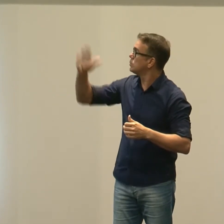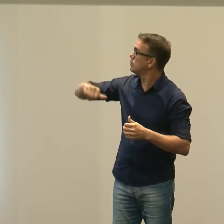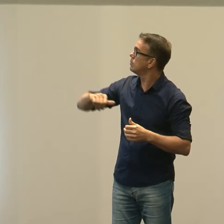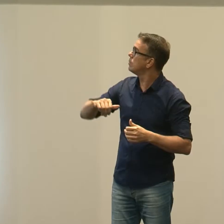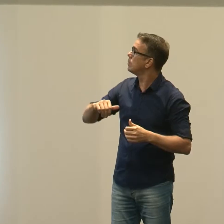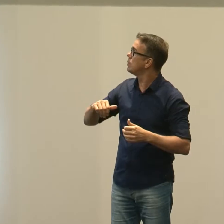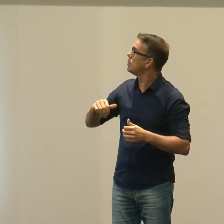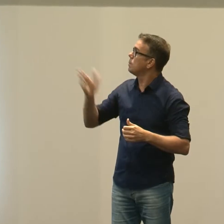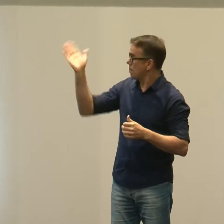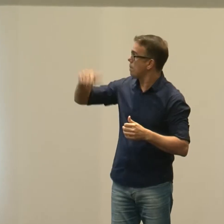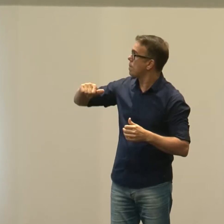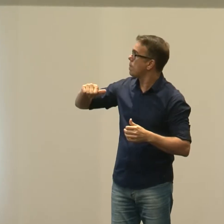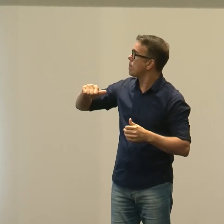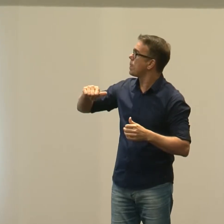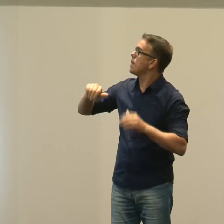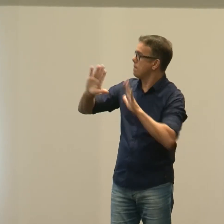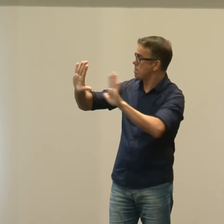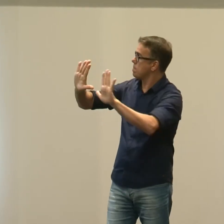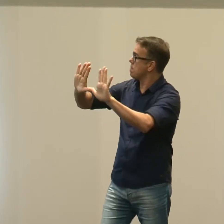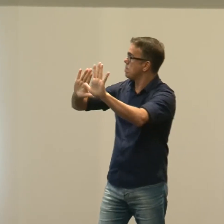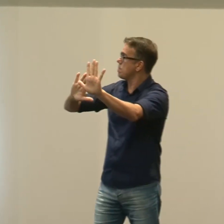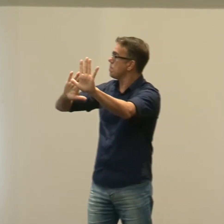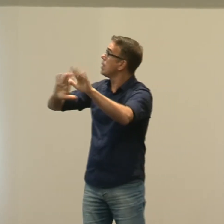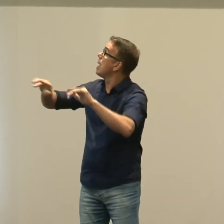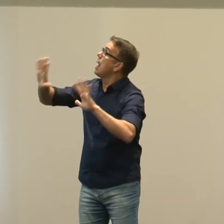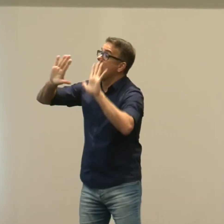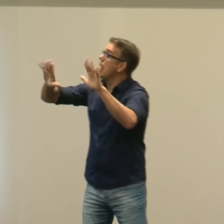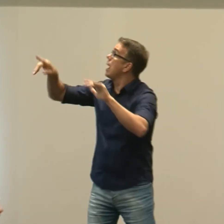Pode passar, por favor. Ok.